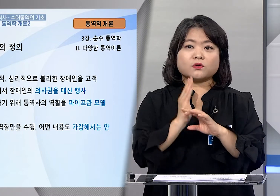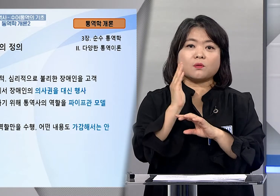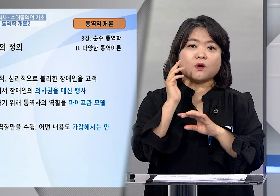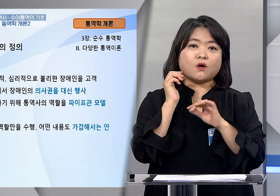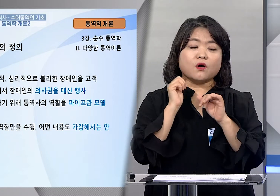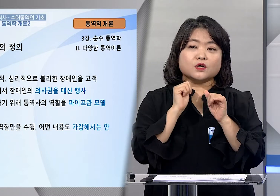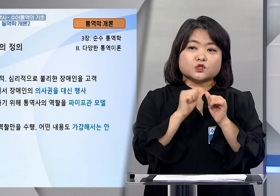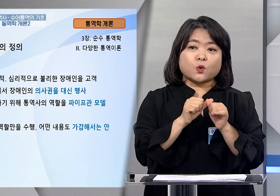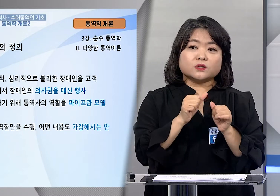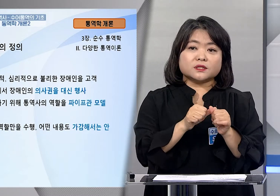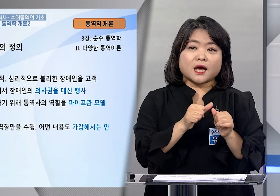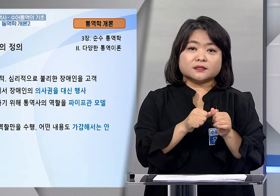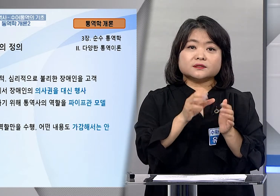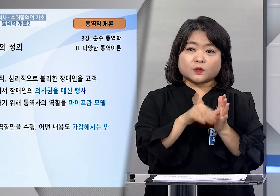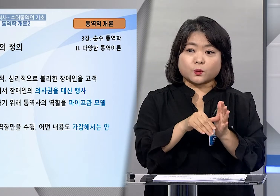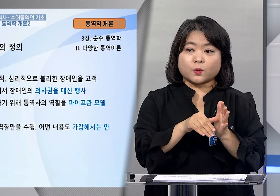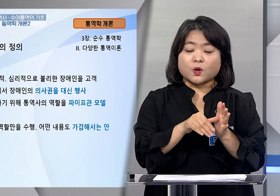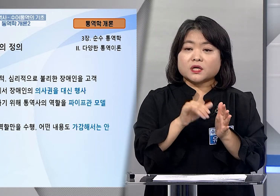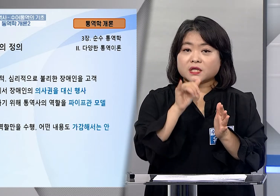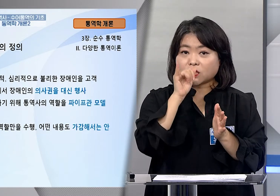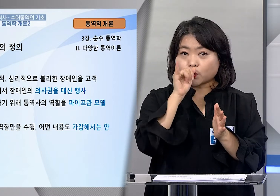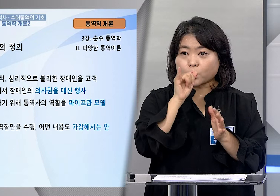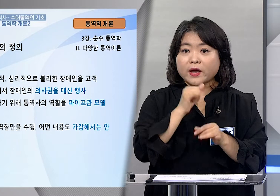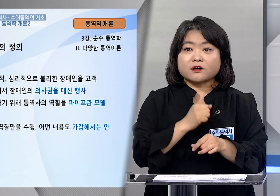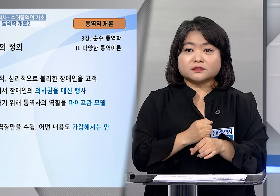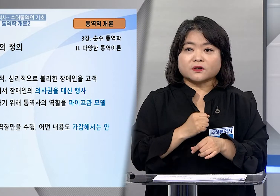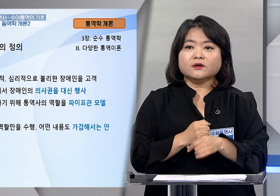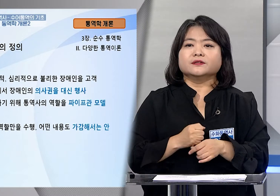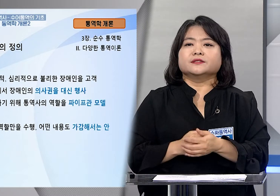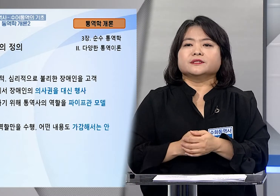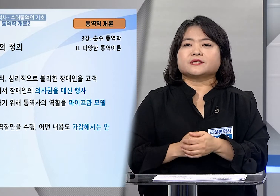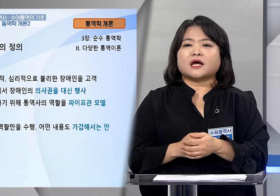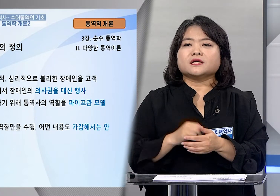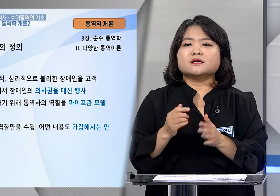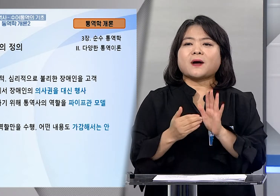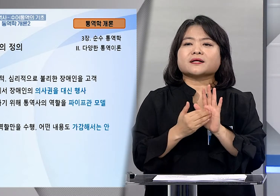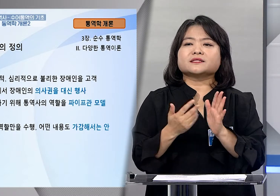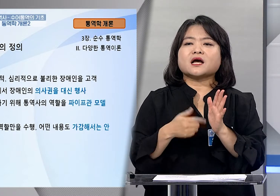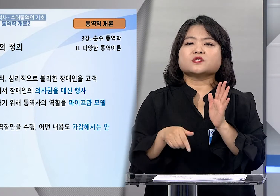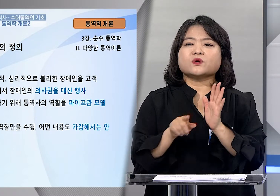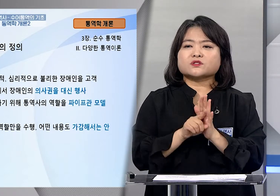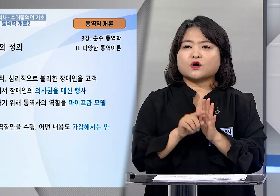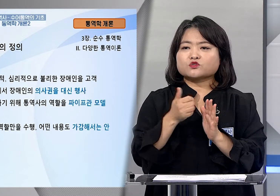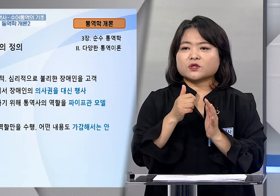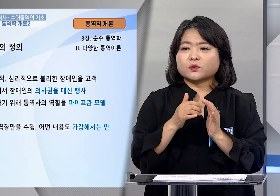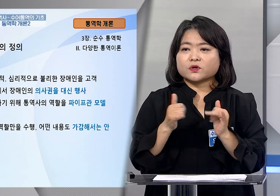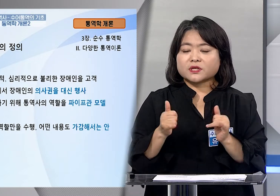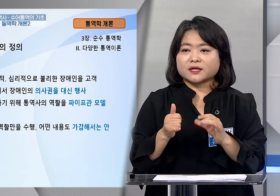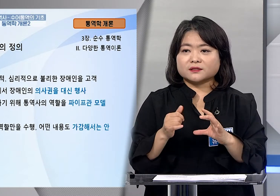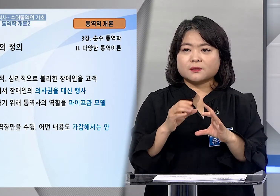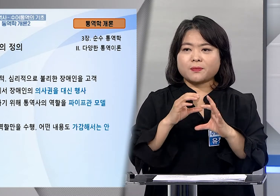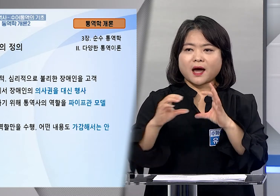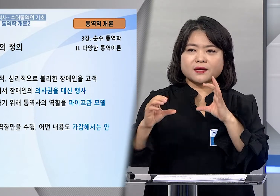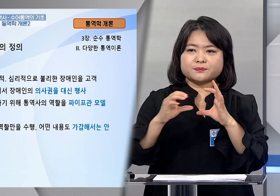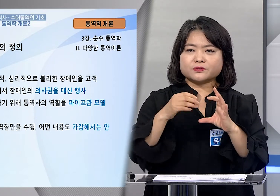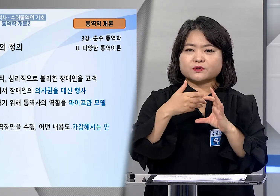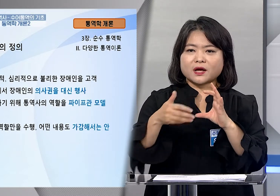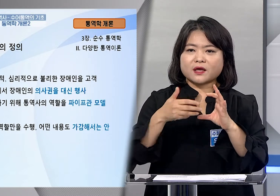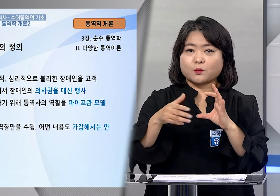넘어 조언을 하는 때도 있기도 했거든요. 자, 이를 방지하기 위해서 수화 통역사의 를 파이프간의